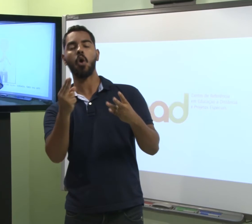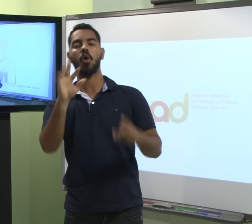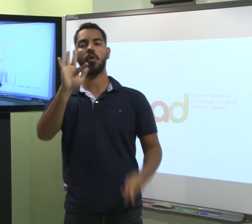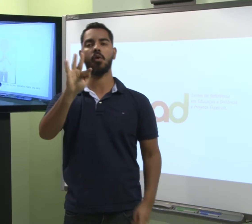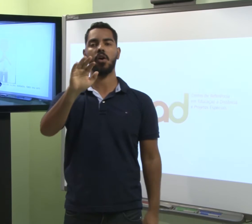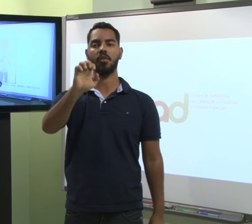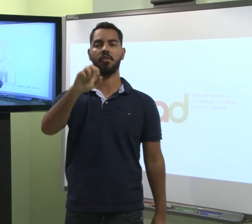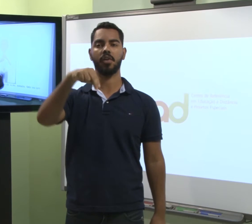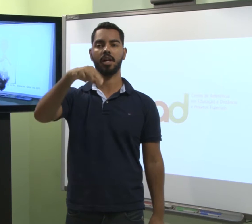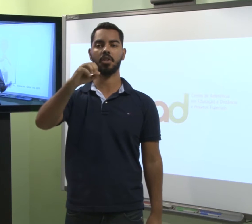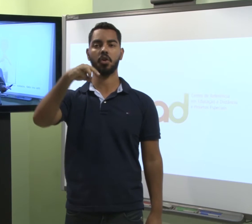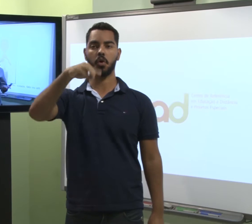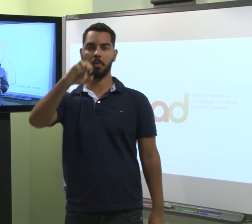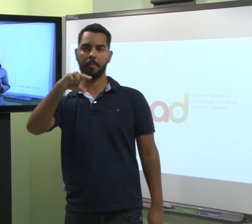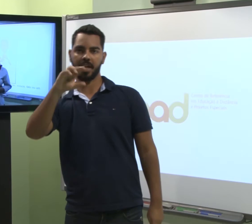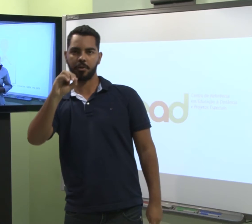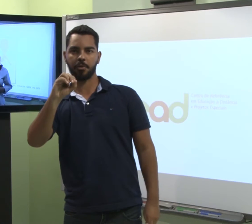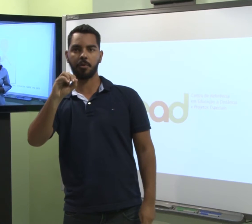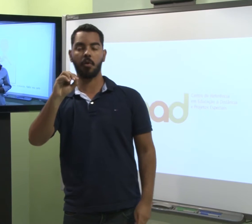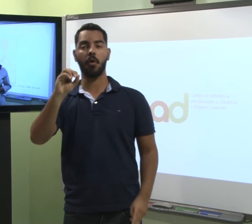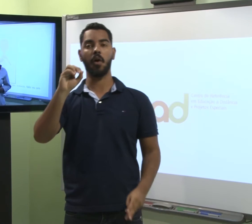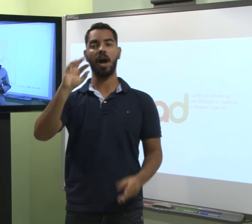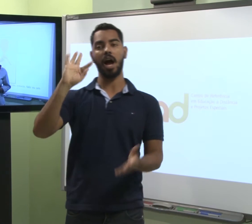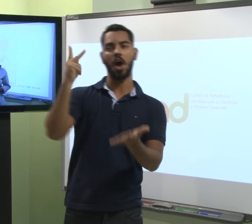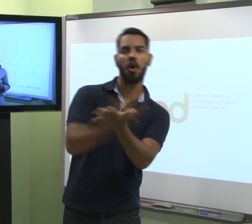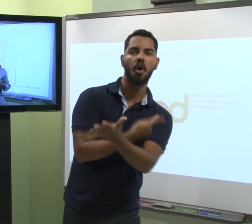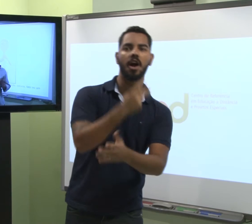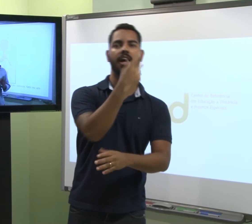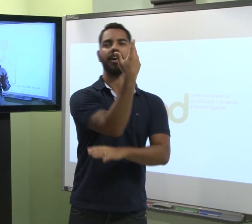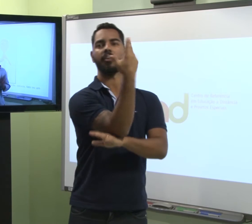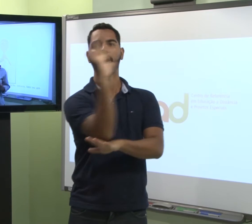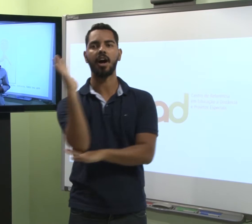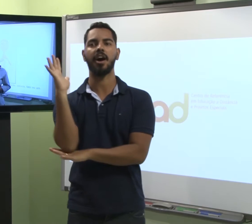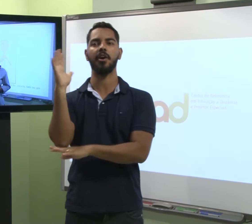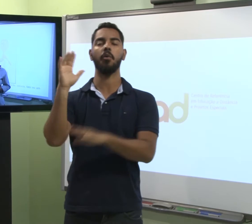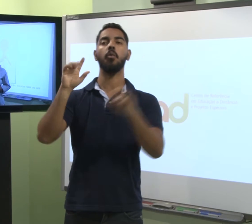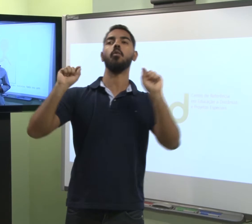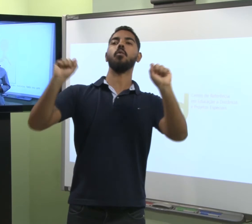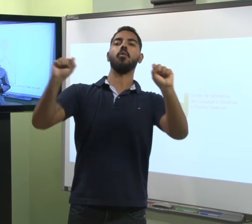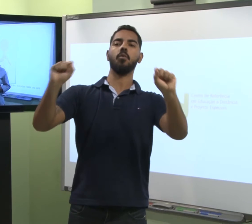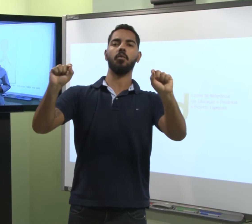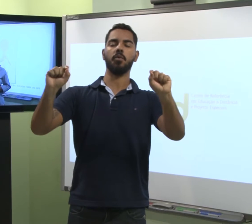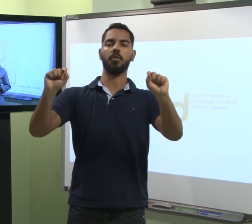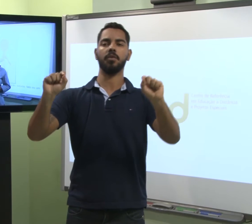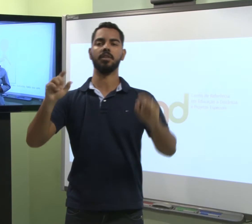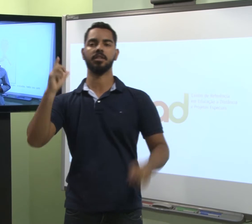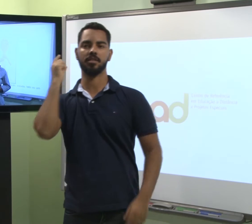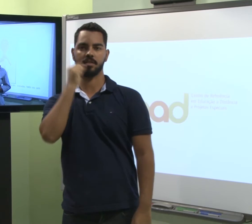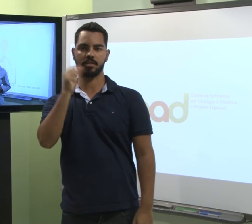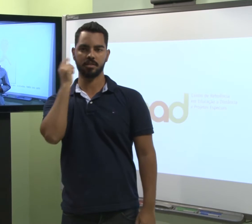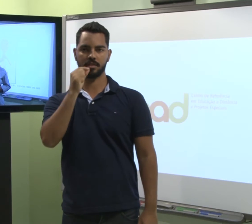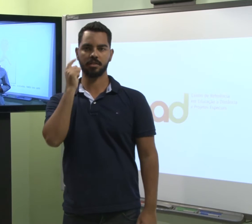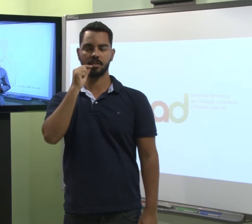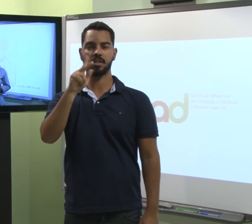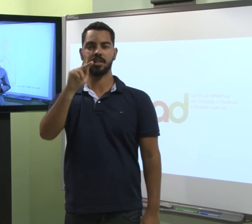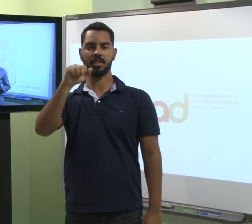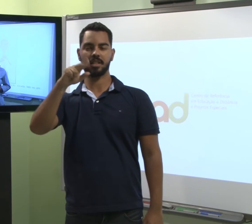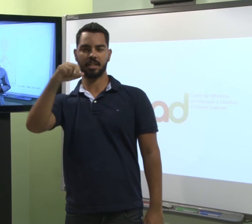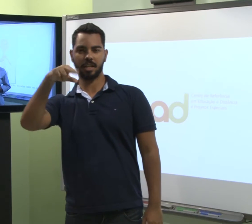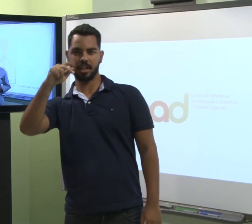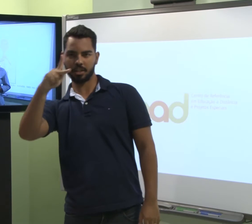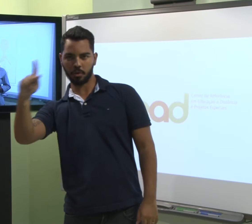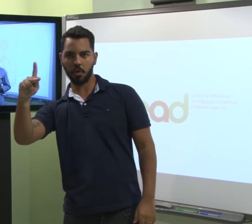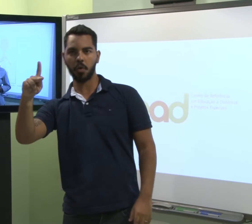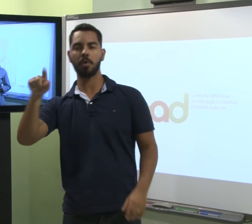Quadros e Carnot, pesquisadoras da área, nos apresentam os tipos de verbos em comparação com os verbos da língua